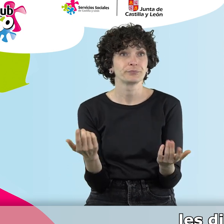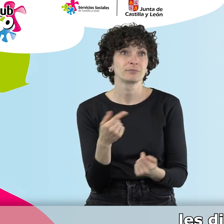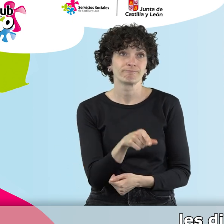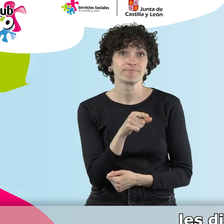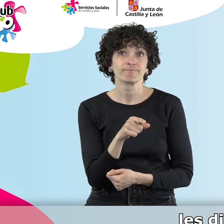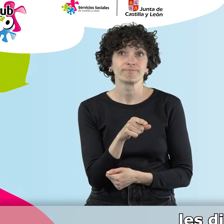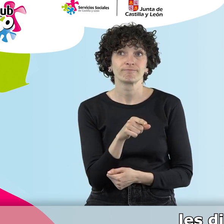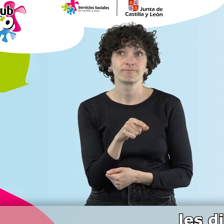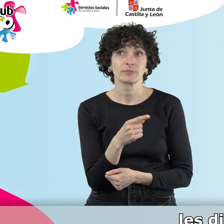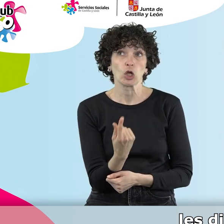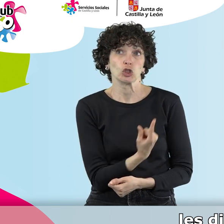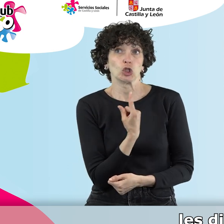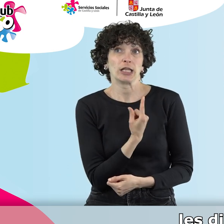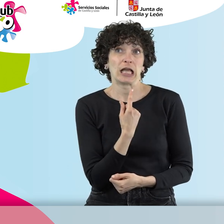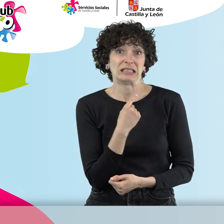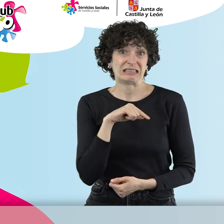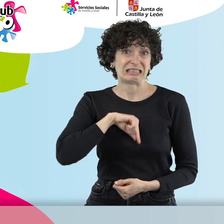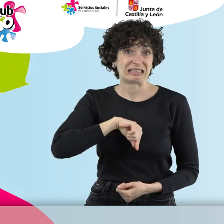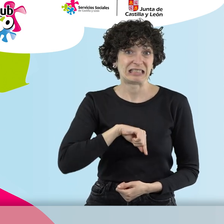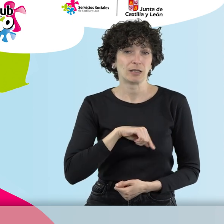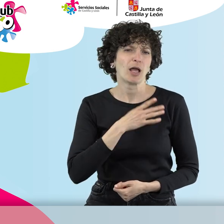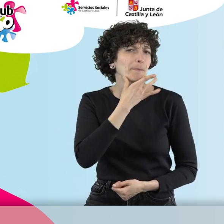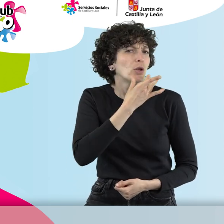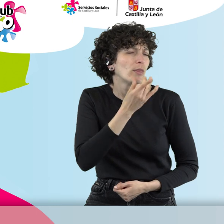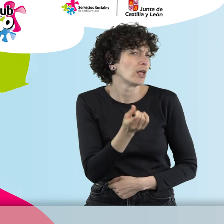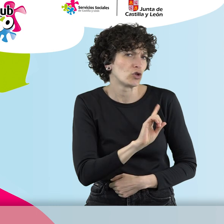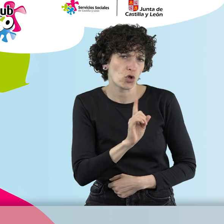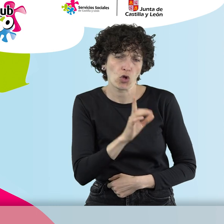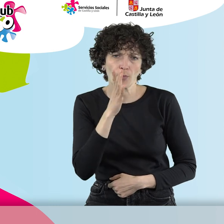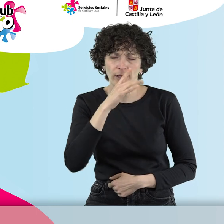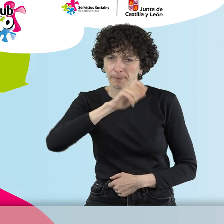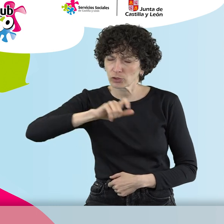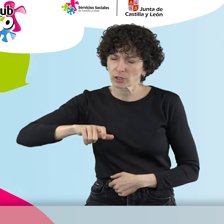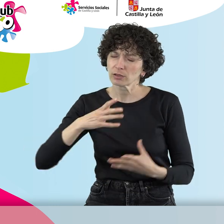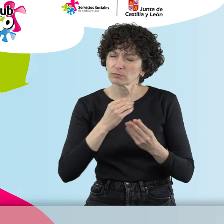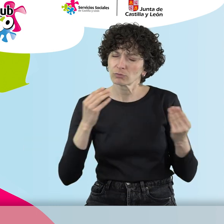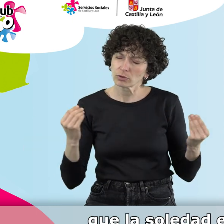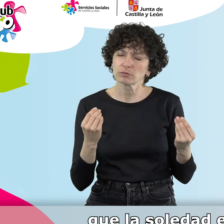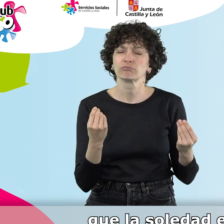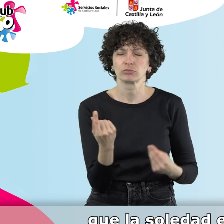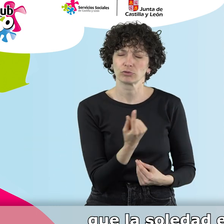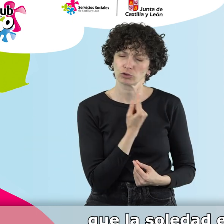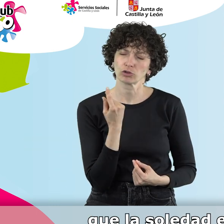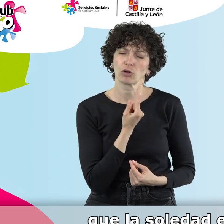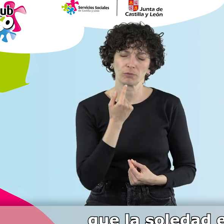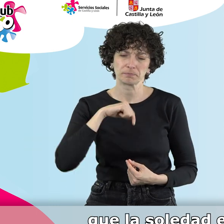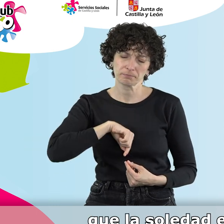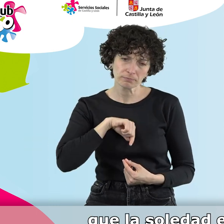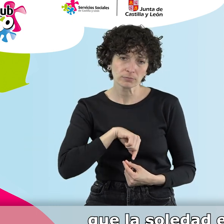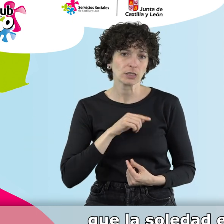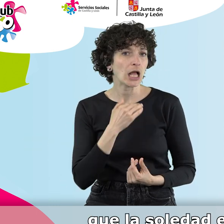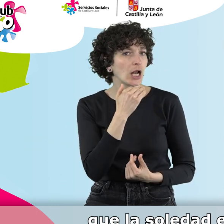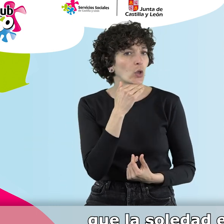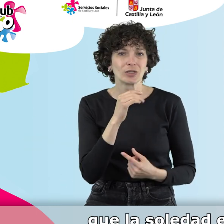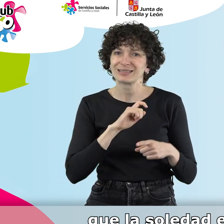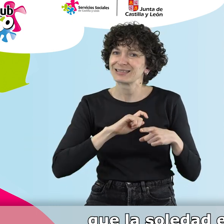que no se avergüencen de su soledad, que mucha gente sentimos soledad, que la soledad es algo